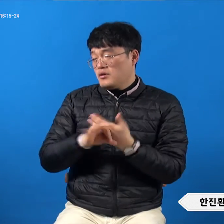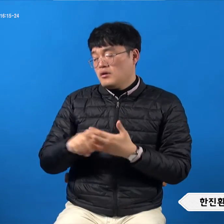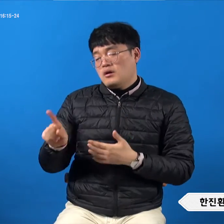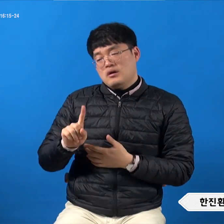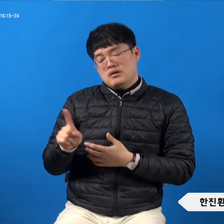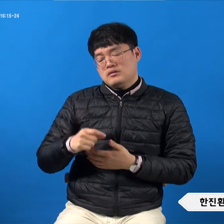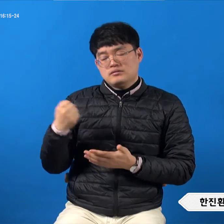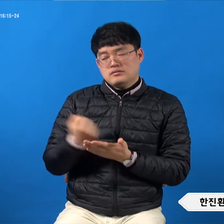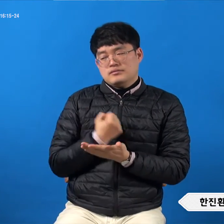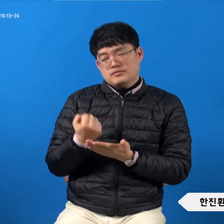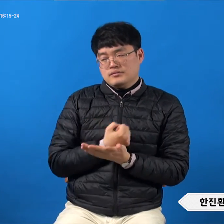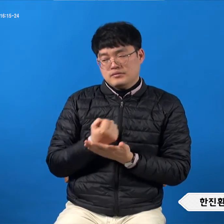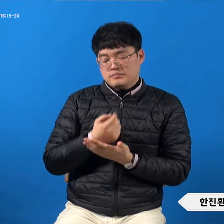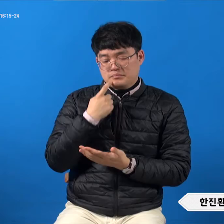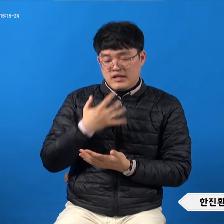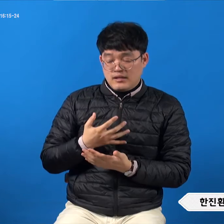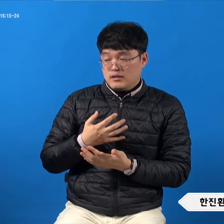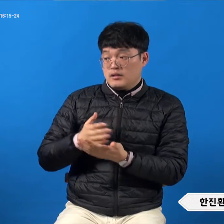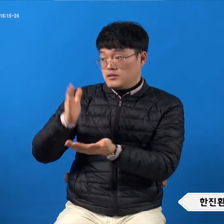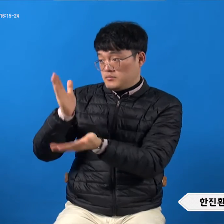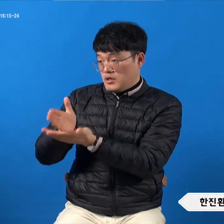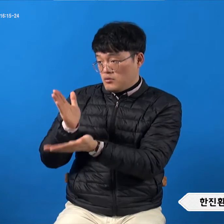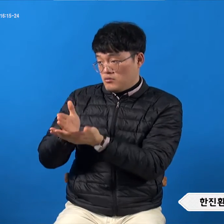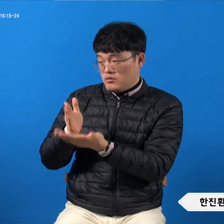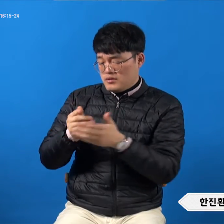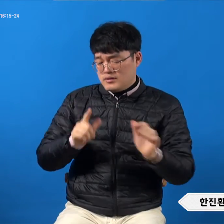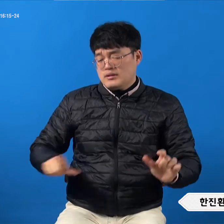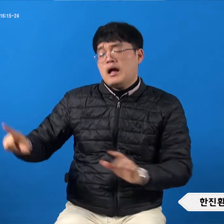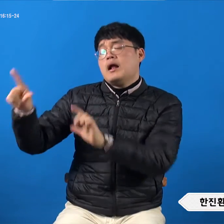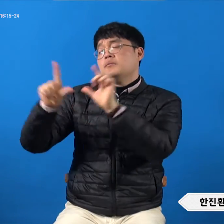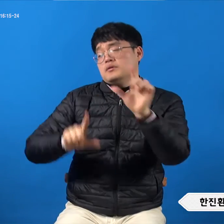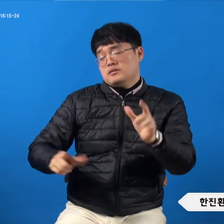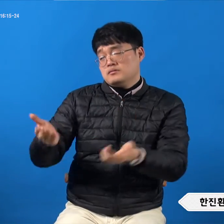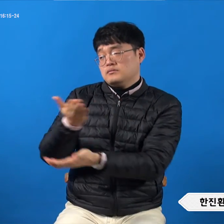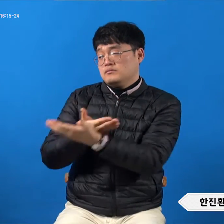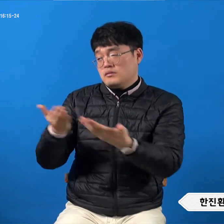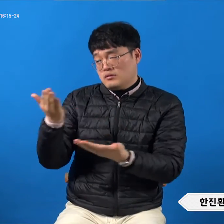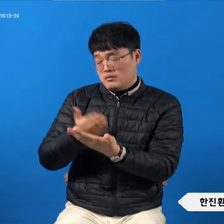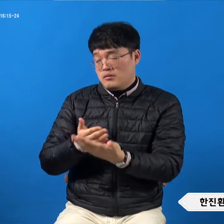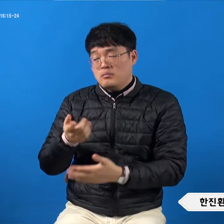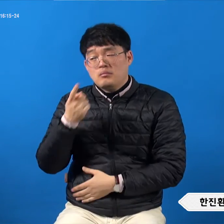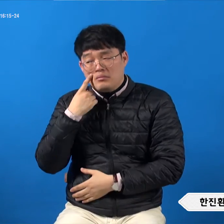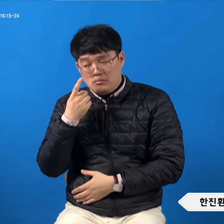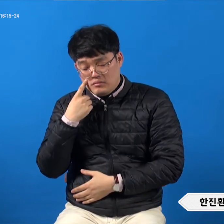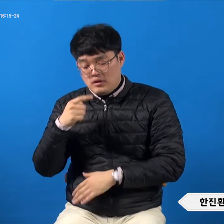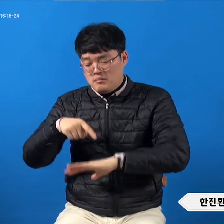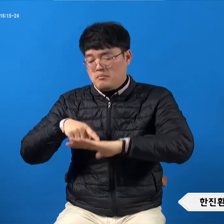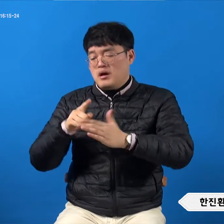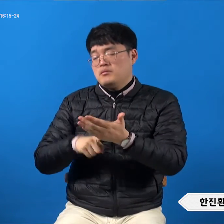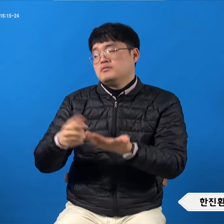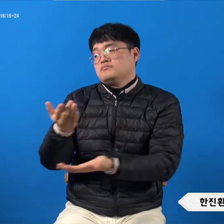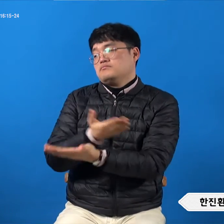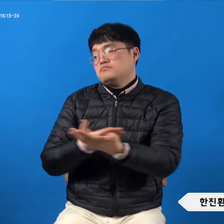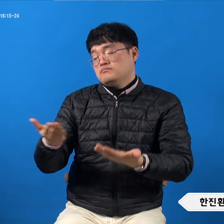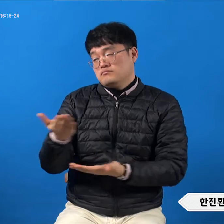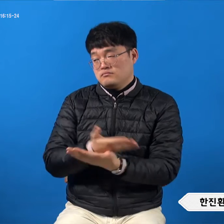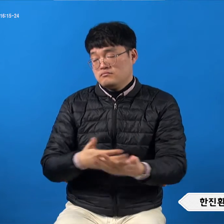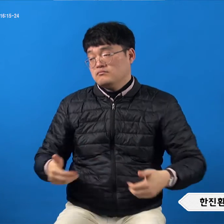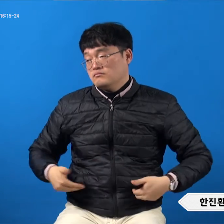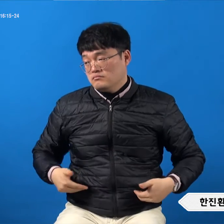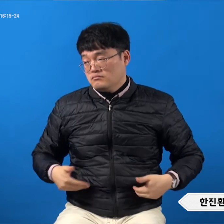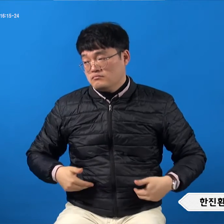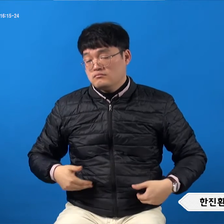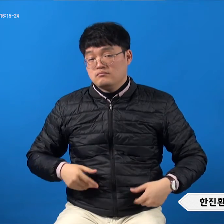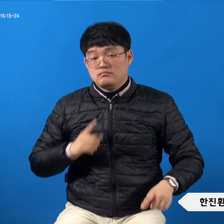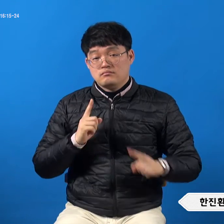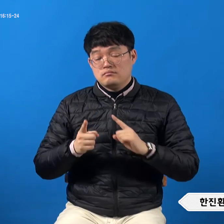그럼 부족합니다. 아쉽습니다. 그게 아니고 삶을 나누고 마음을 나눌 수 있어야 된다고 강조하는